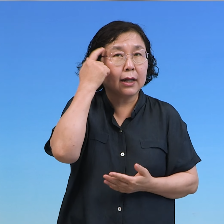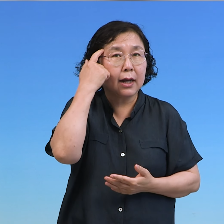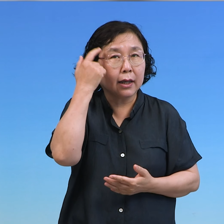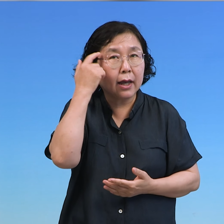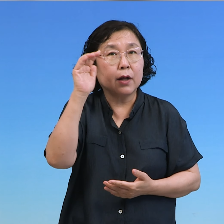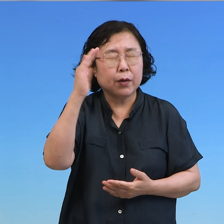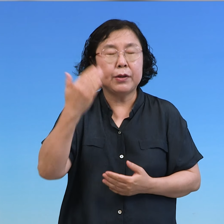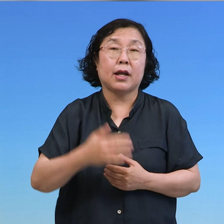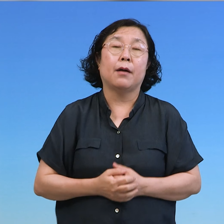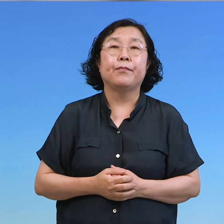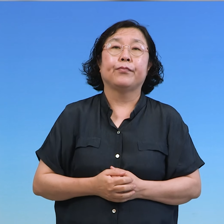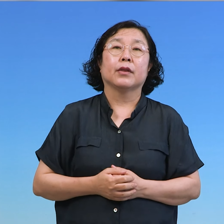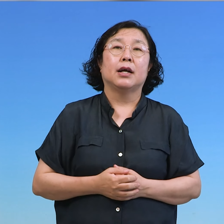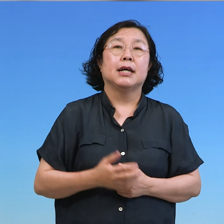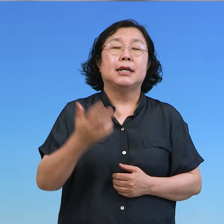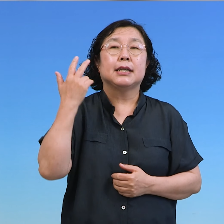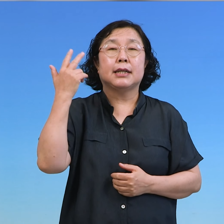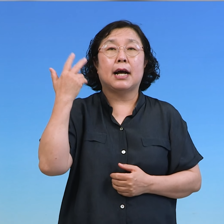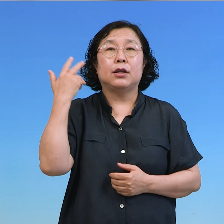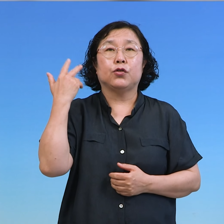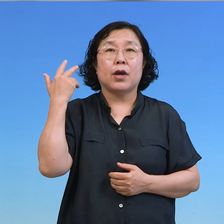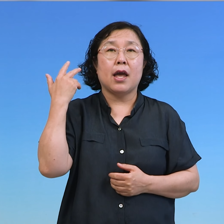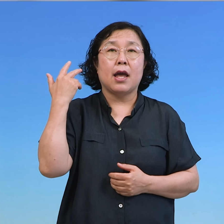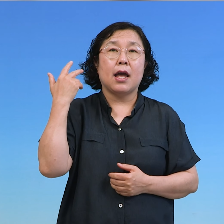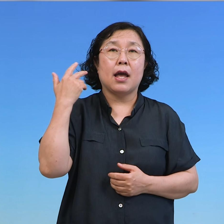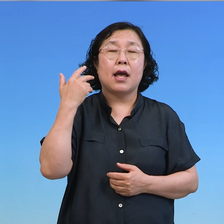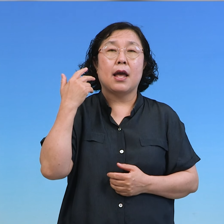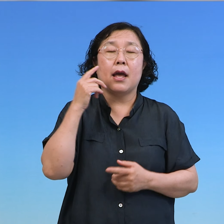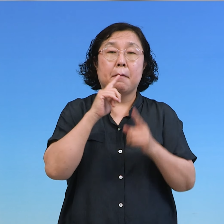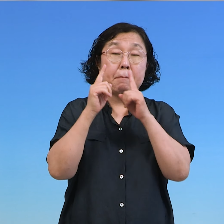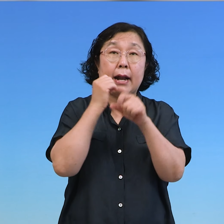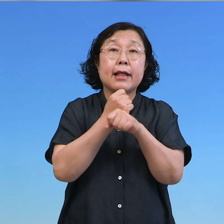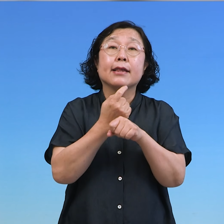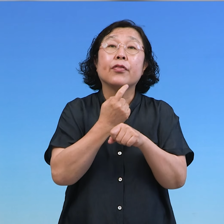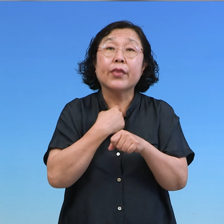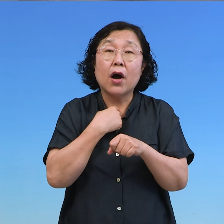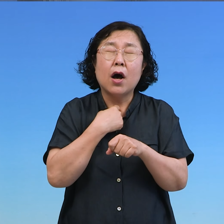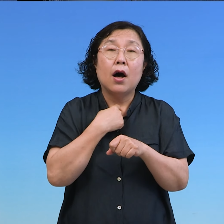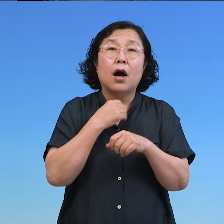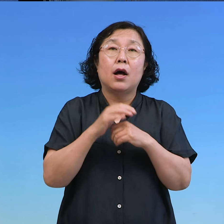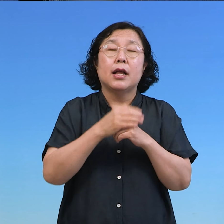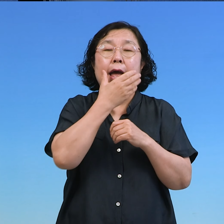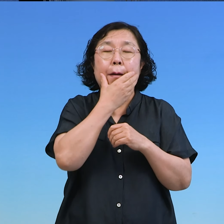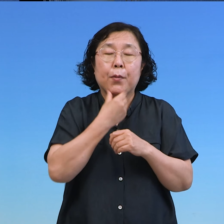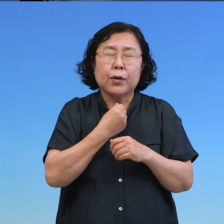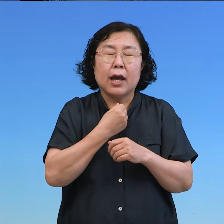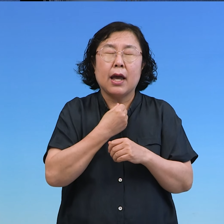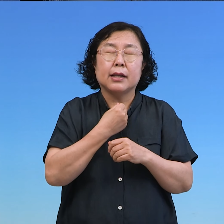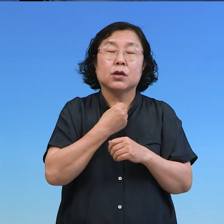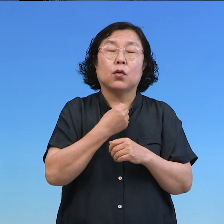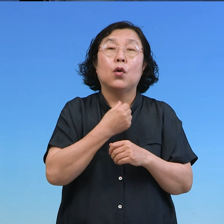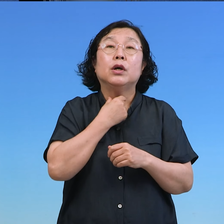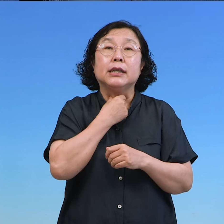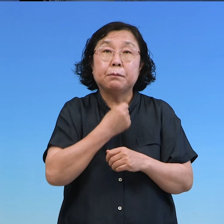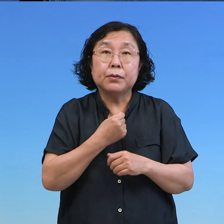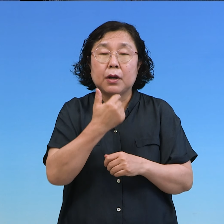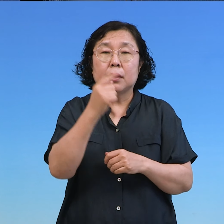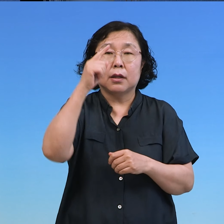지난주 언급해 드렸던 마틴 셀리그먼 박사의 말을 또 인용하기 원합니다 행복해지고 싶다면